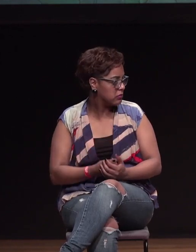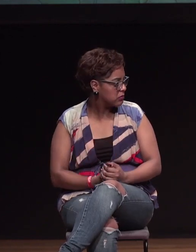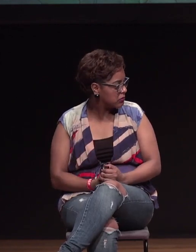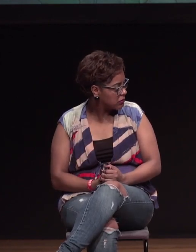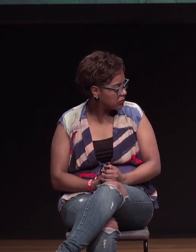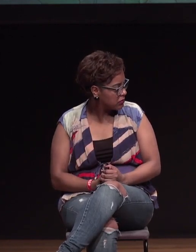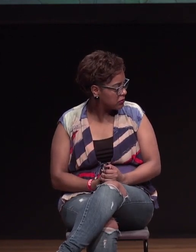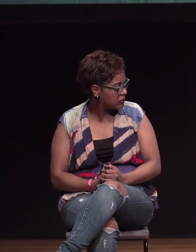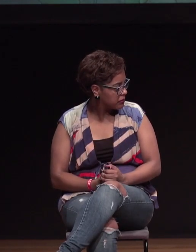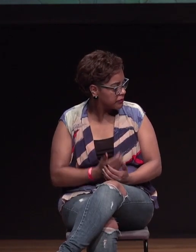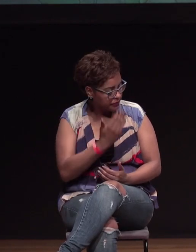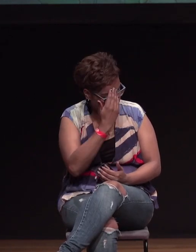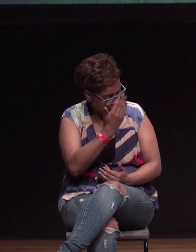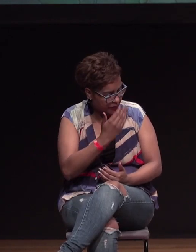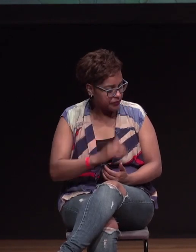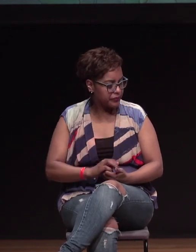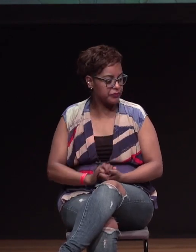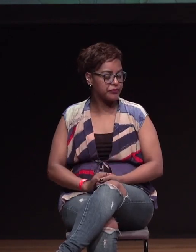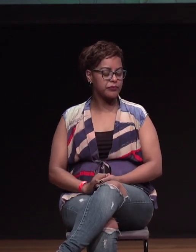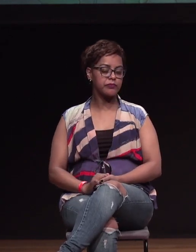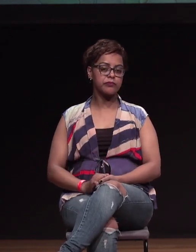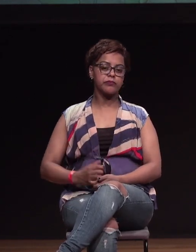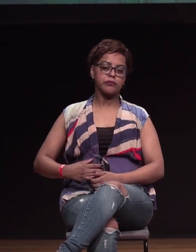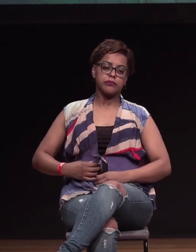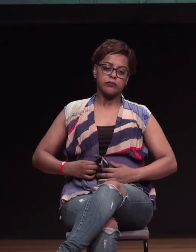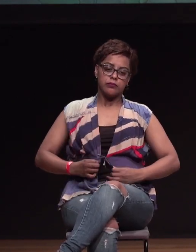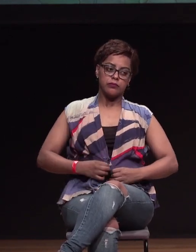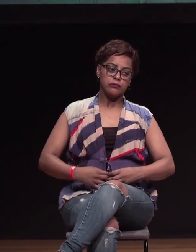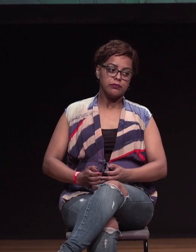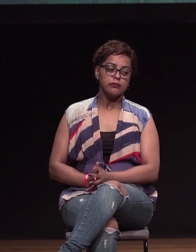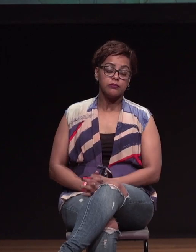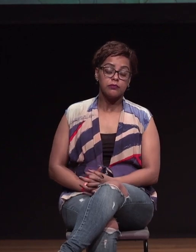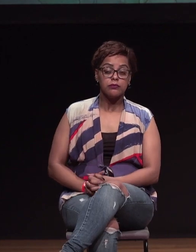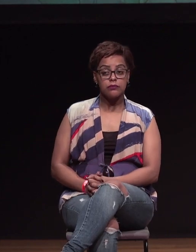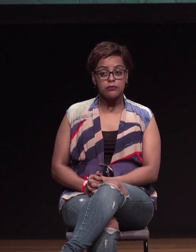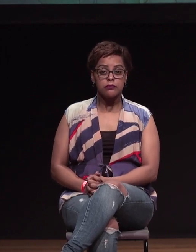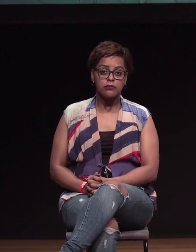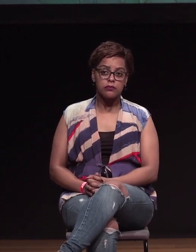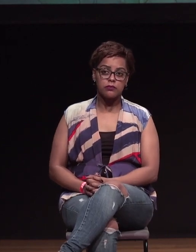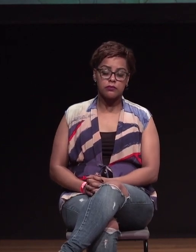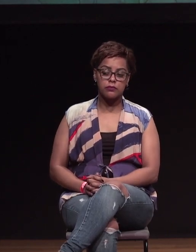diferença. Obrigada. Olha, eu acho que